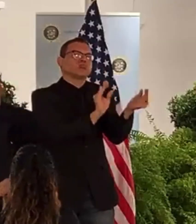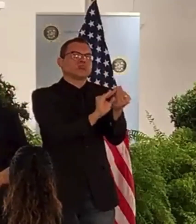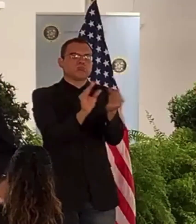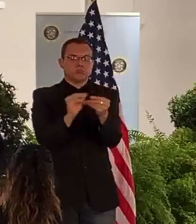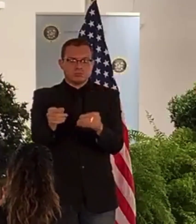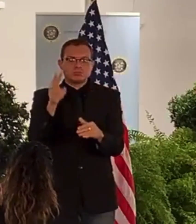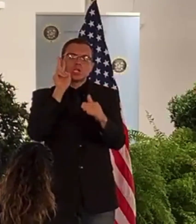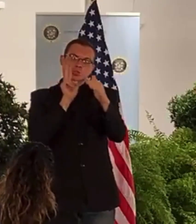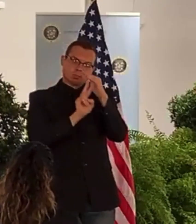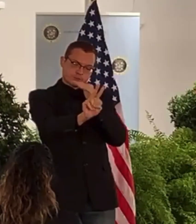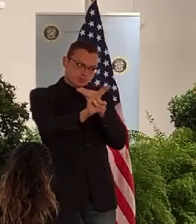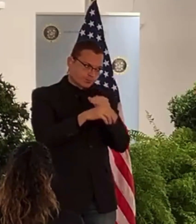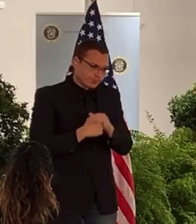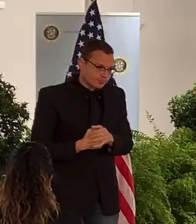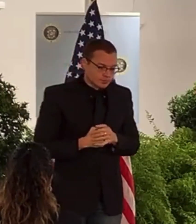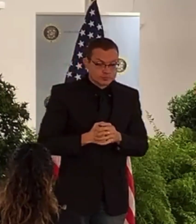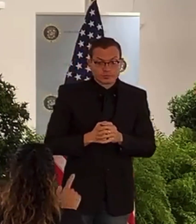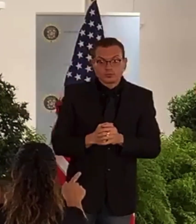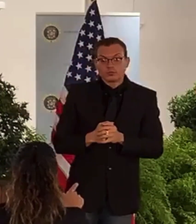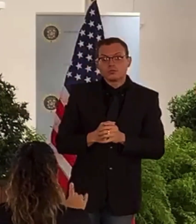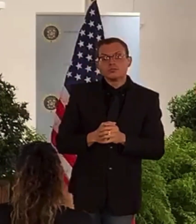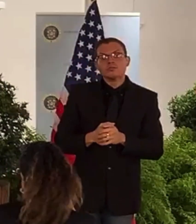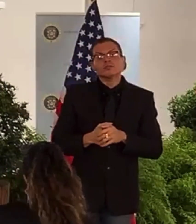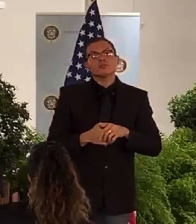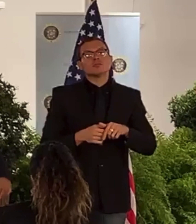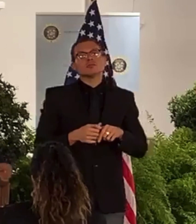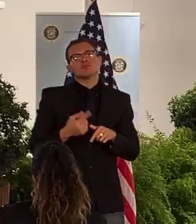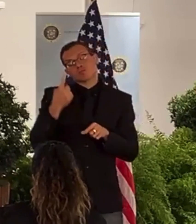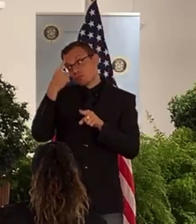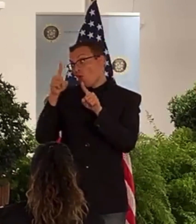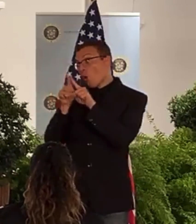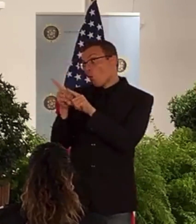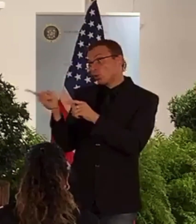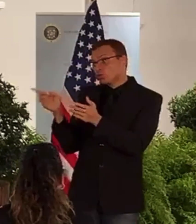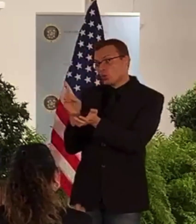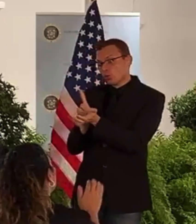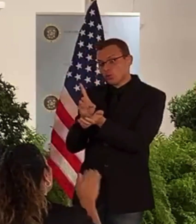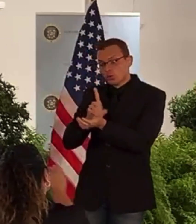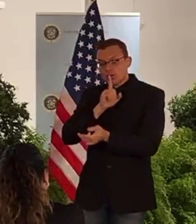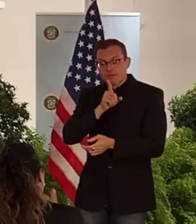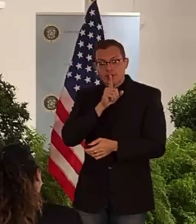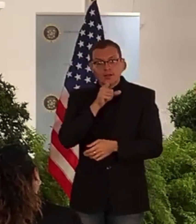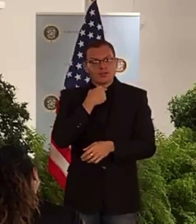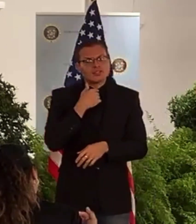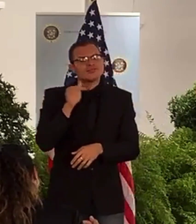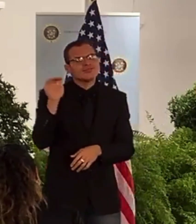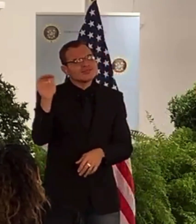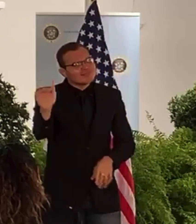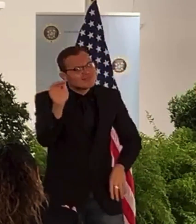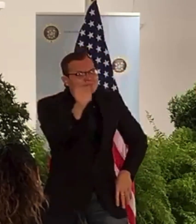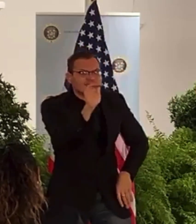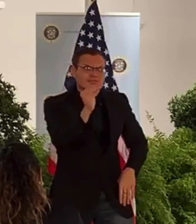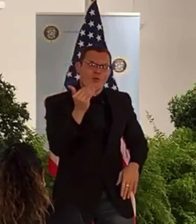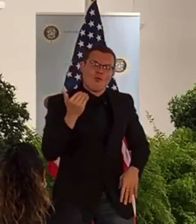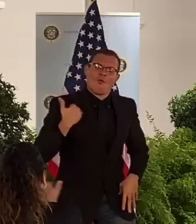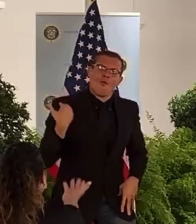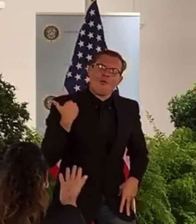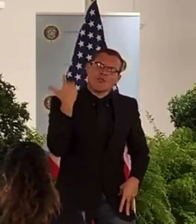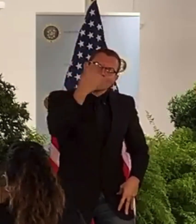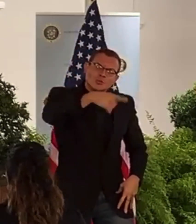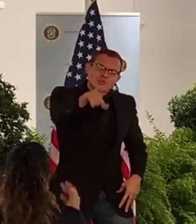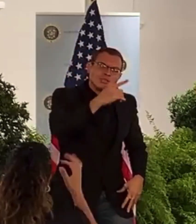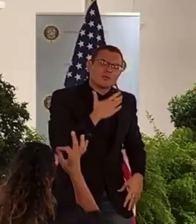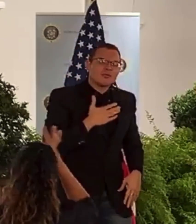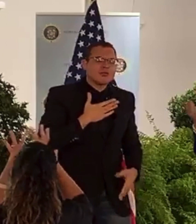hacer un llamado a los jóvenes a veces no no comprenden verdad la magnitud de lo que estamos manejando y hemos visto vídeos